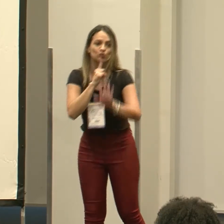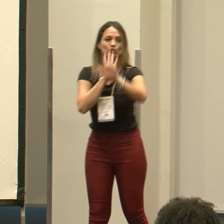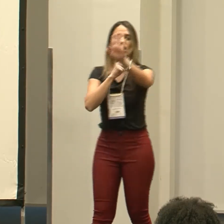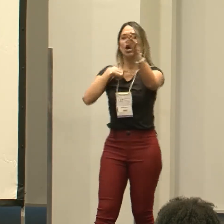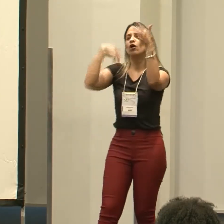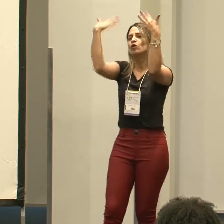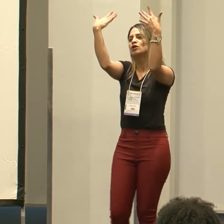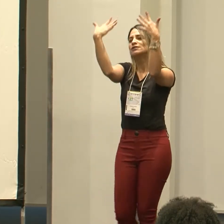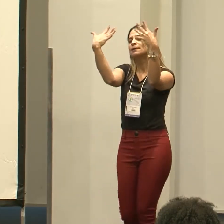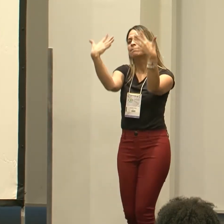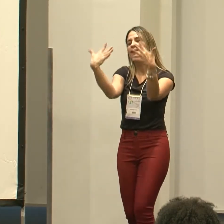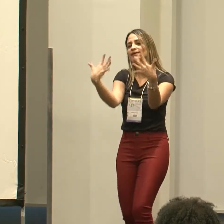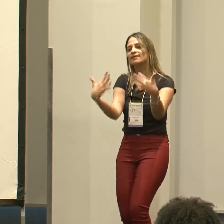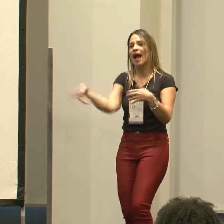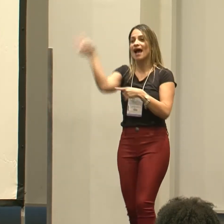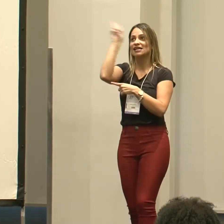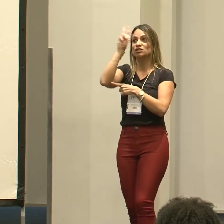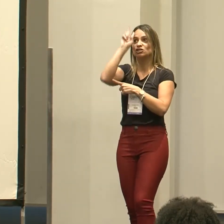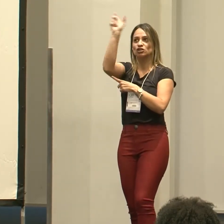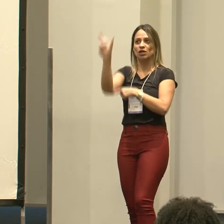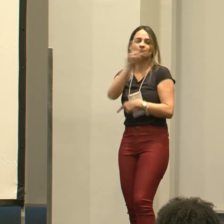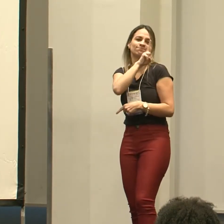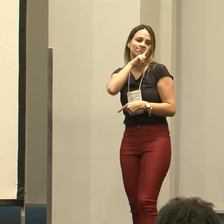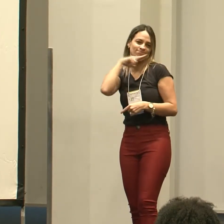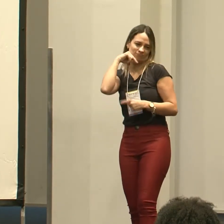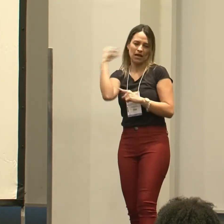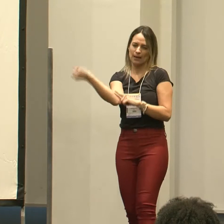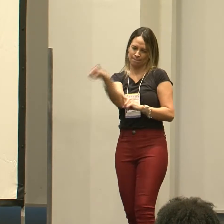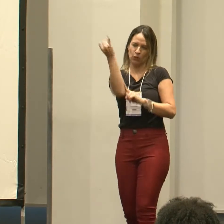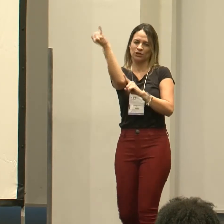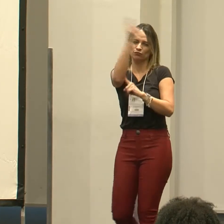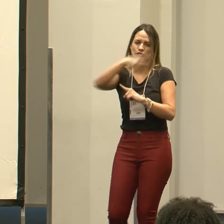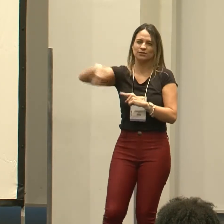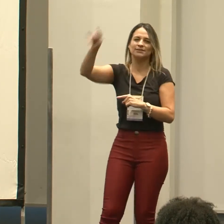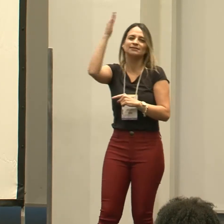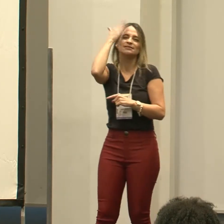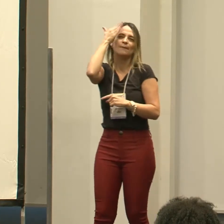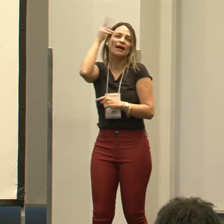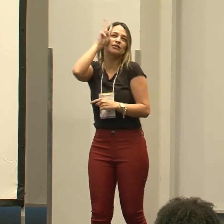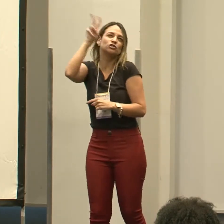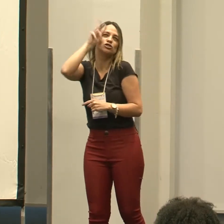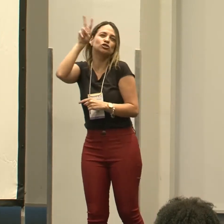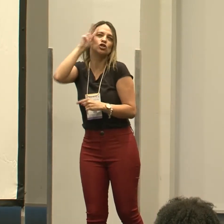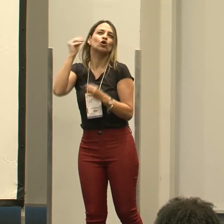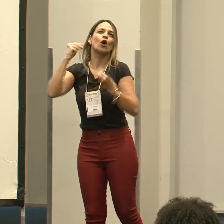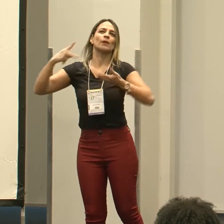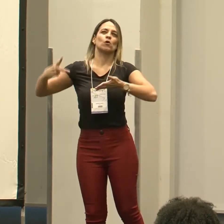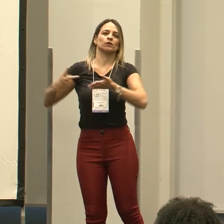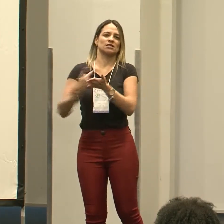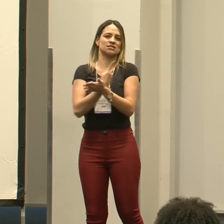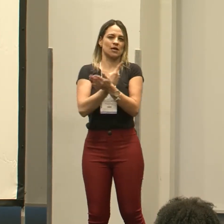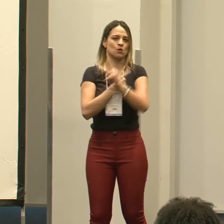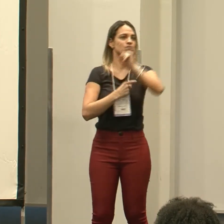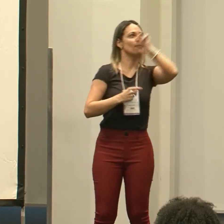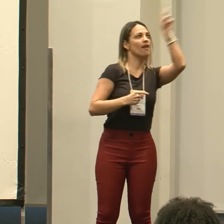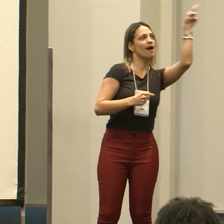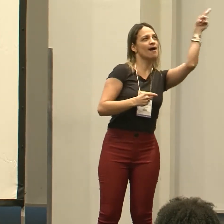a criação do Instituto. O E era surdo. E é um personagem muito importante